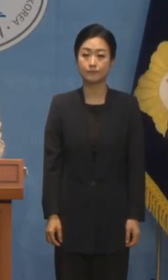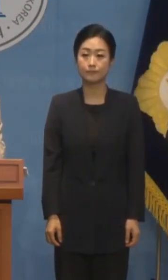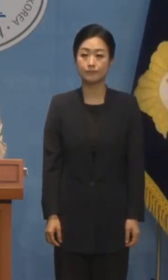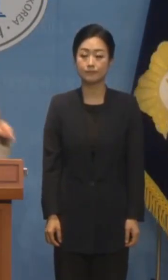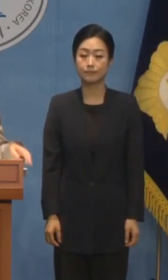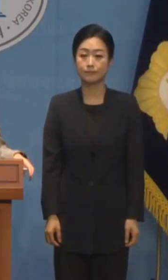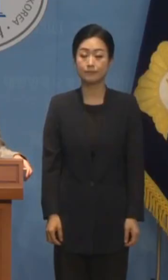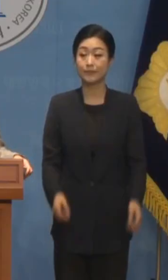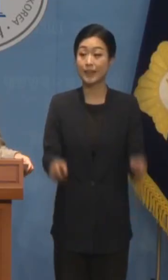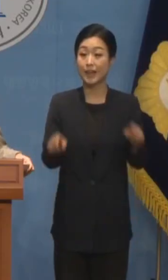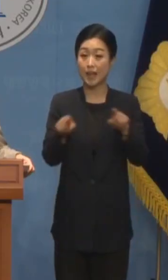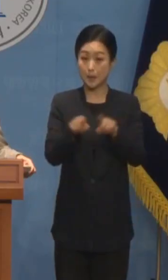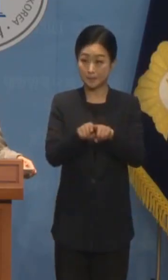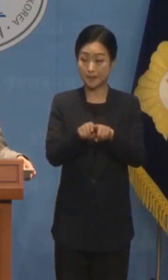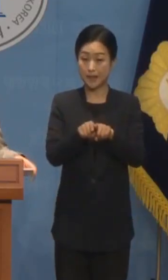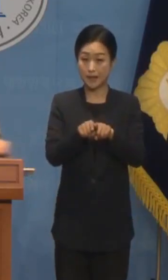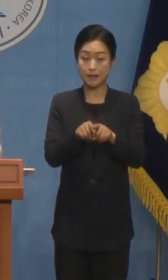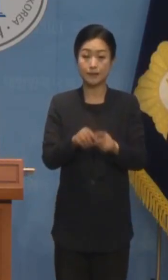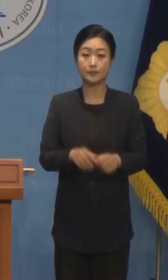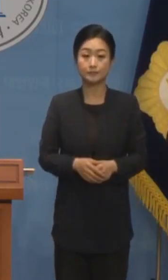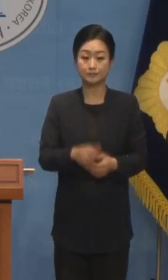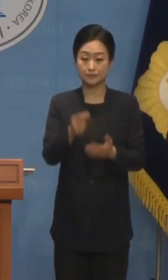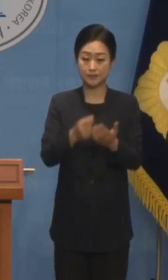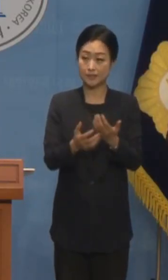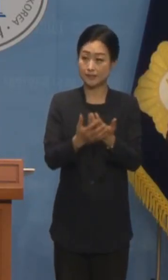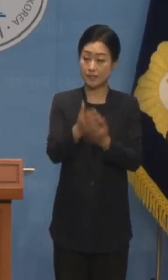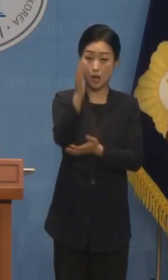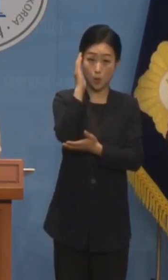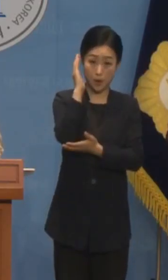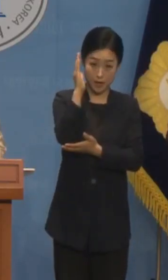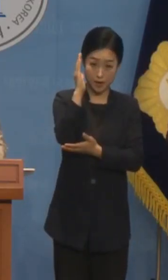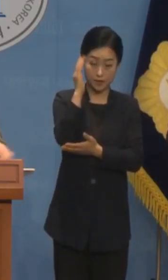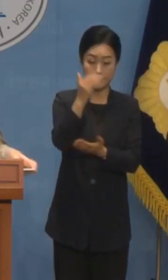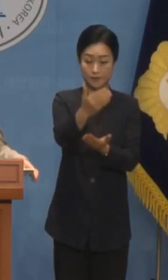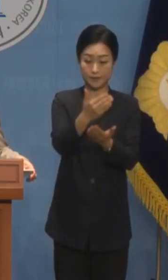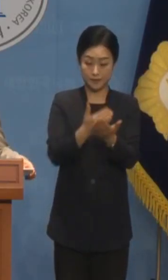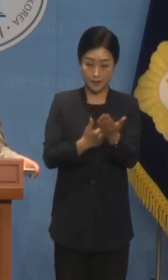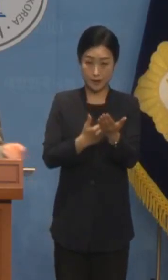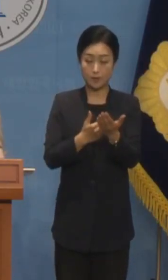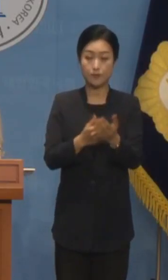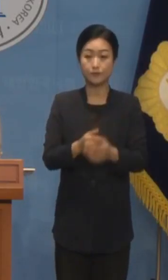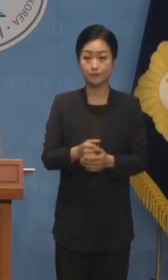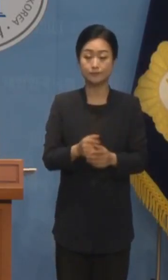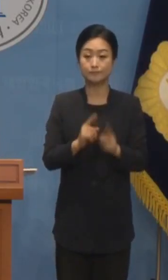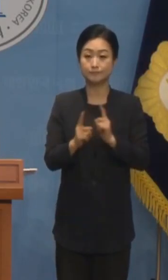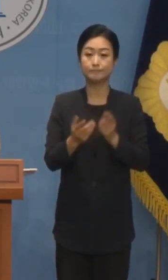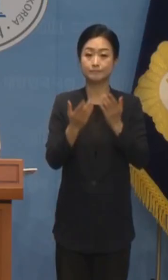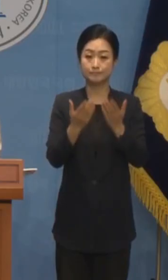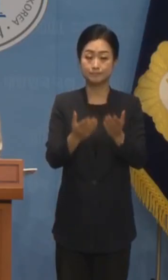네, 함께 작성한 공동 기자회견문 낭독하겠습니다. 진보당 상임대표 김재현입니다.